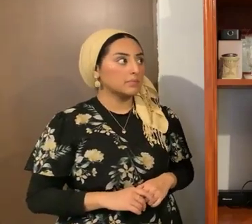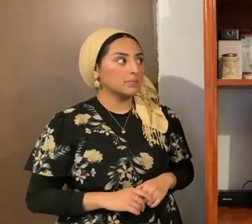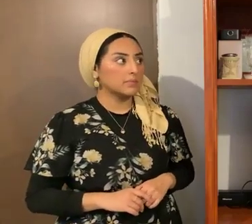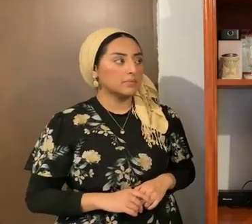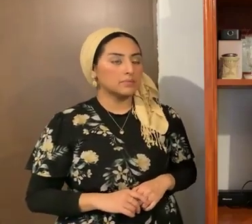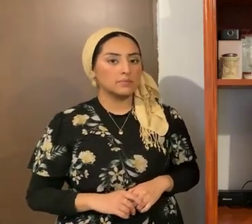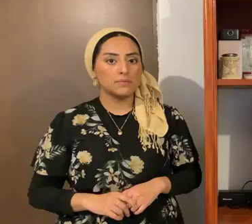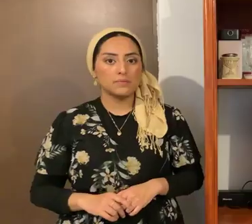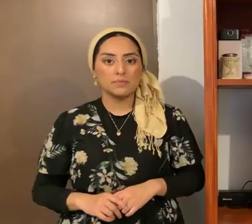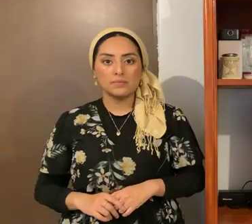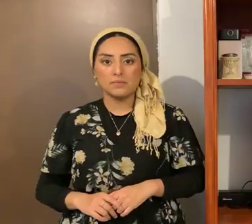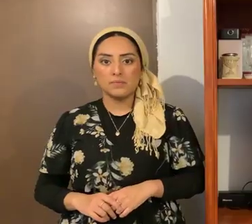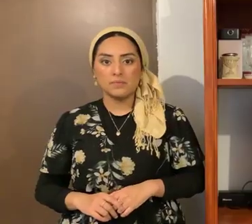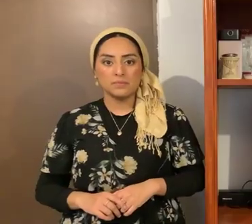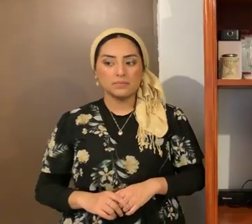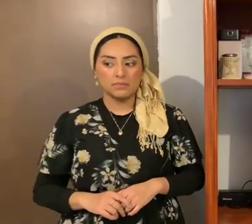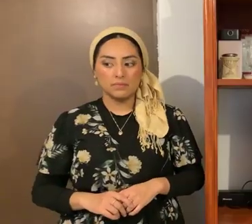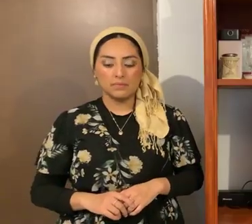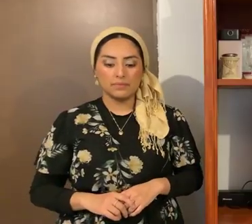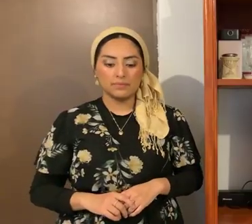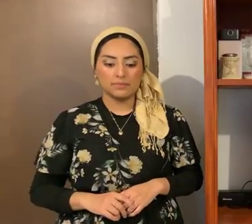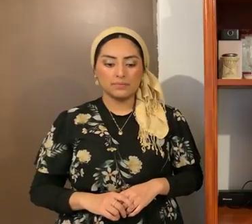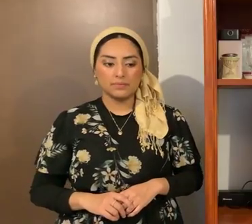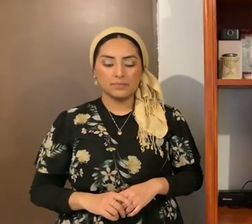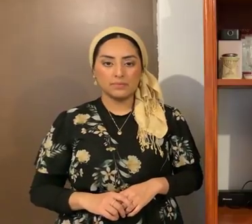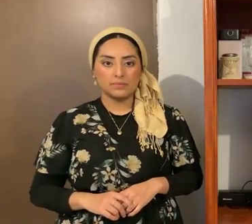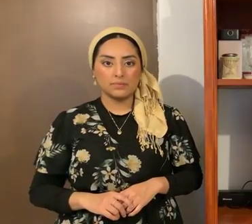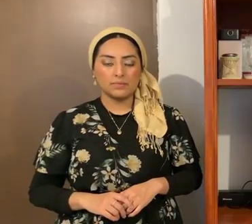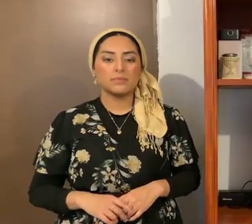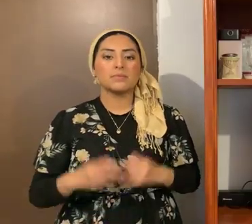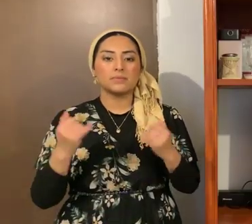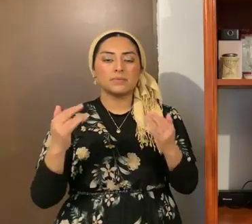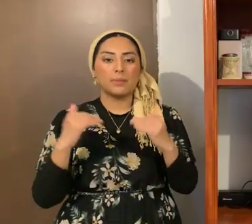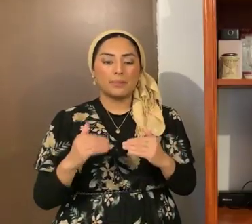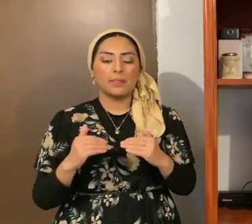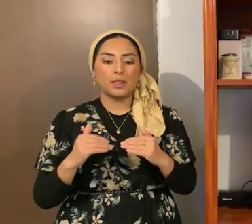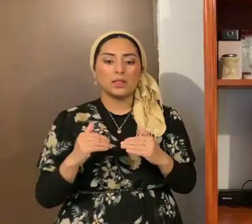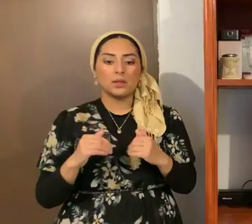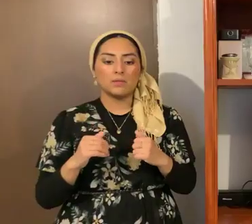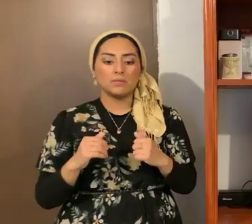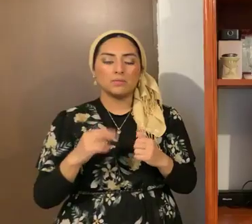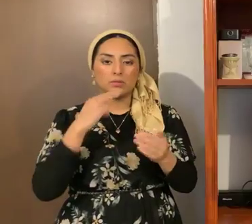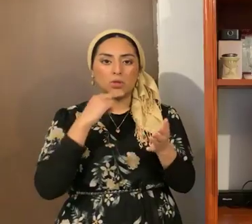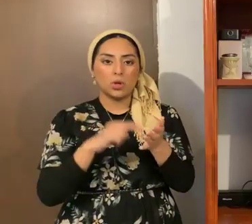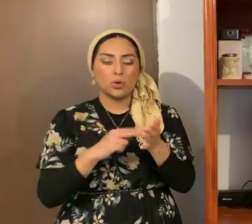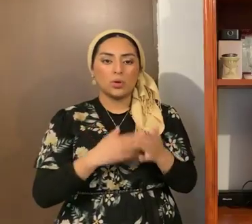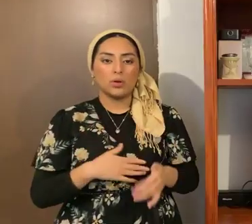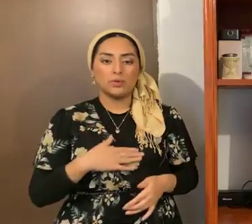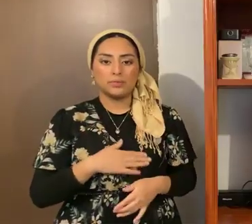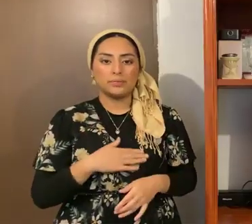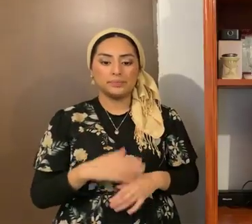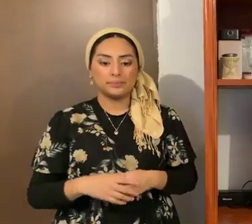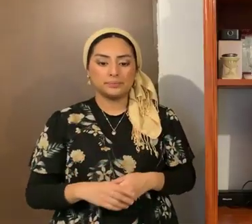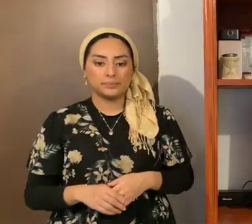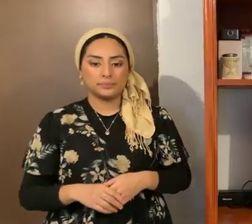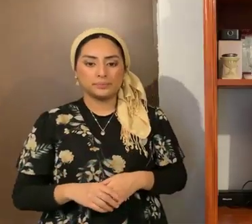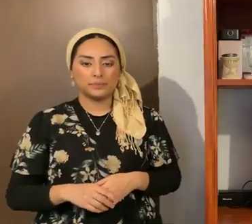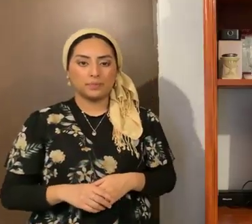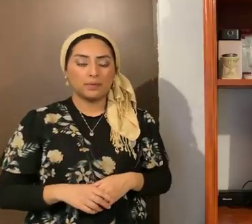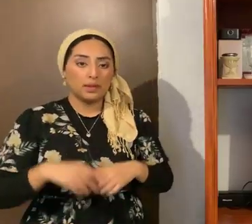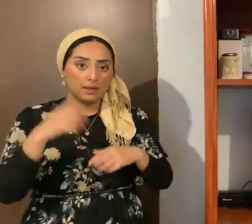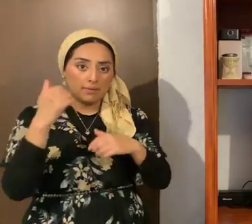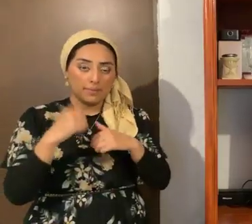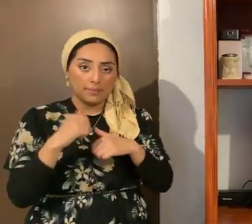Ahora vamos a esto en nuestros apuntes.